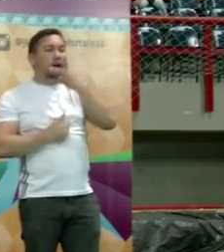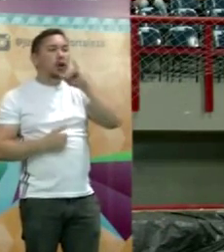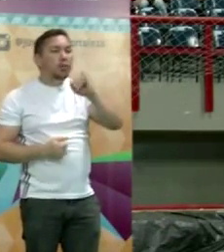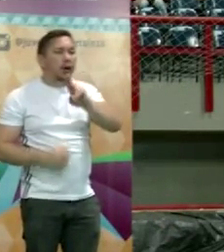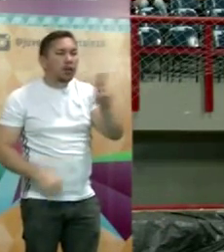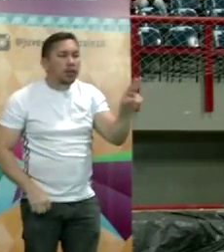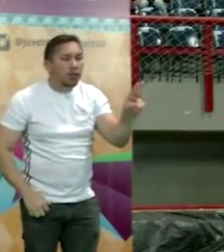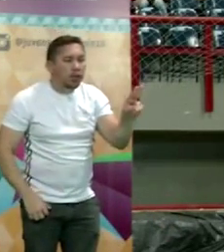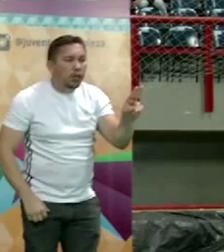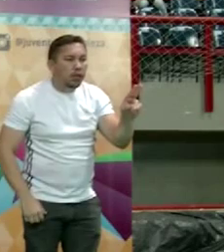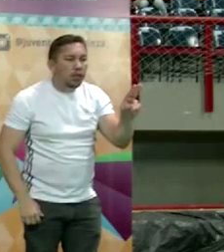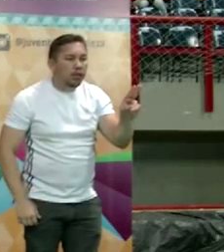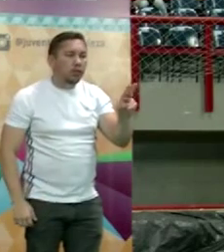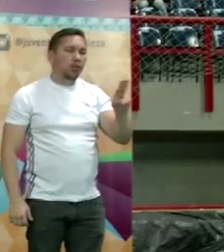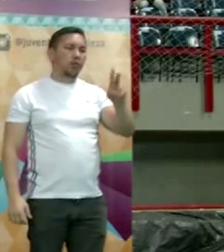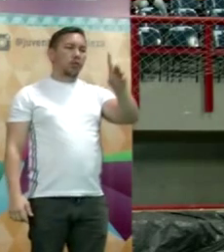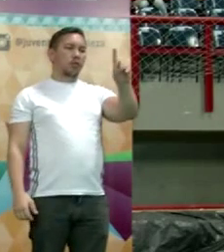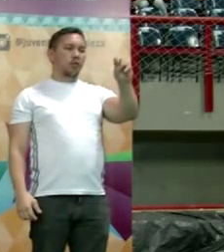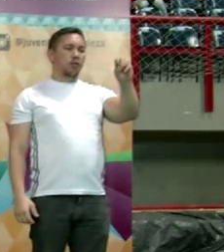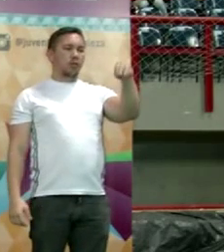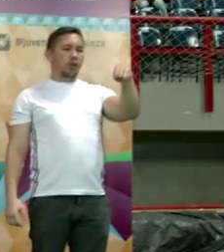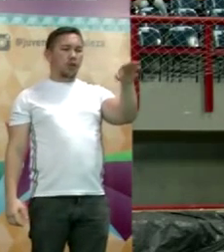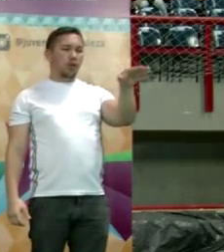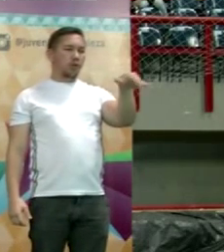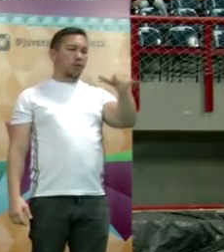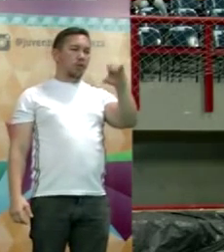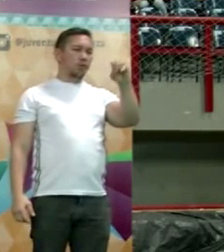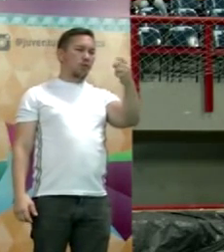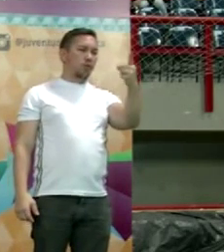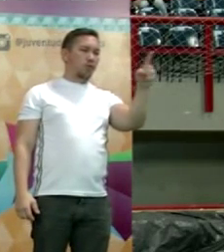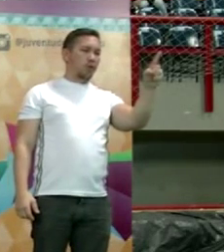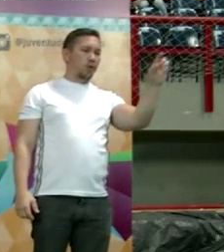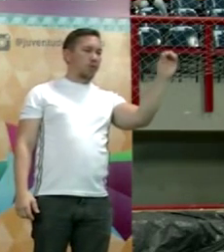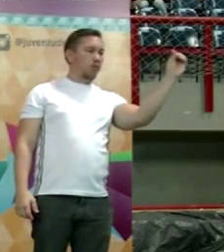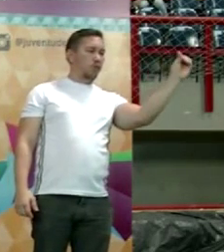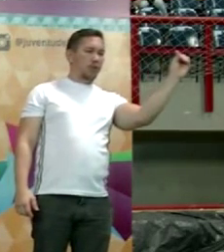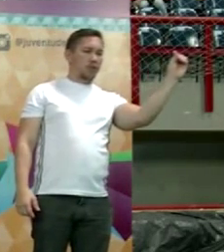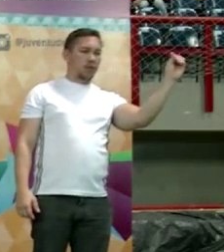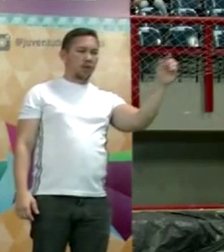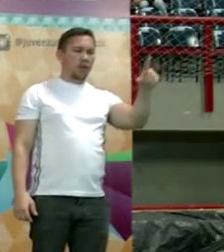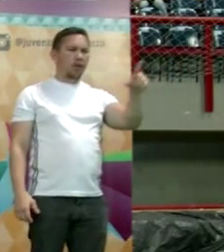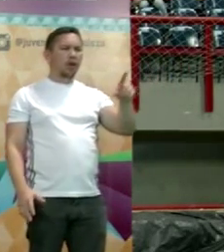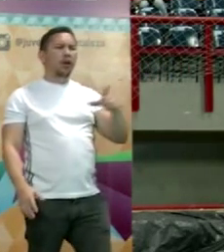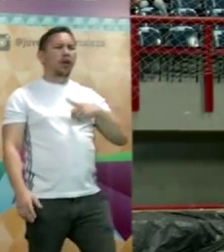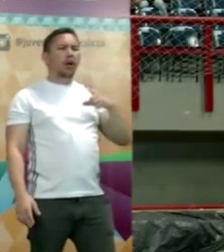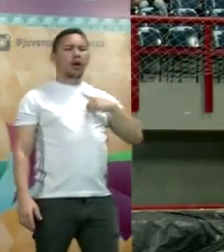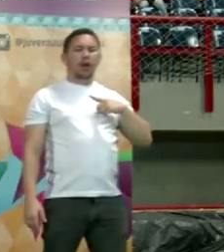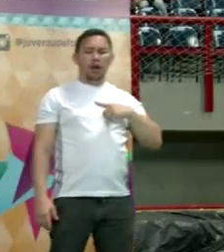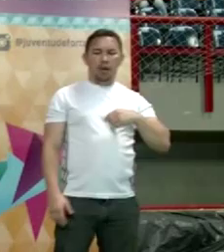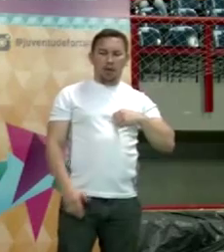dele? Dom João VI. Beleza? Vamos para frente. Quantos países tem a América?